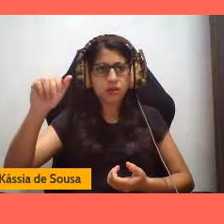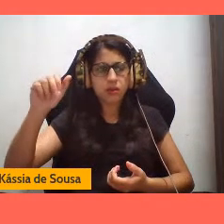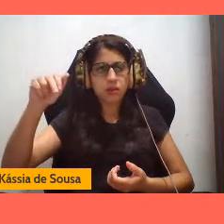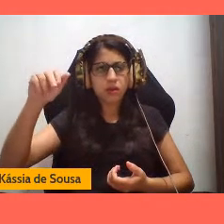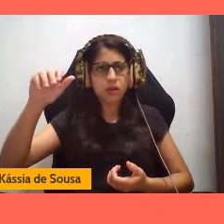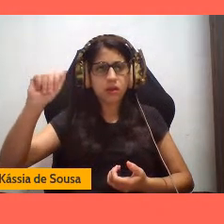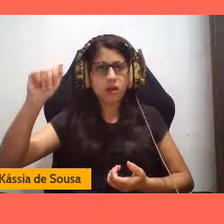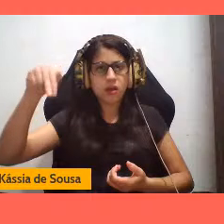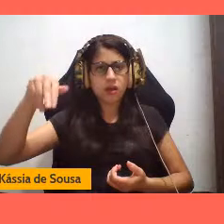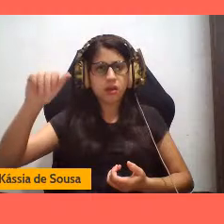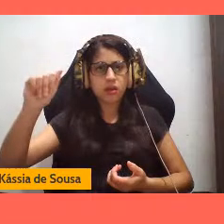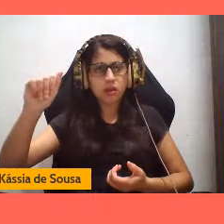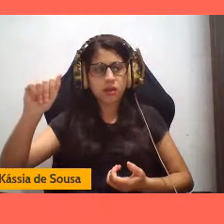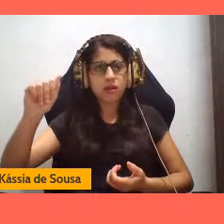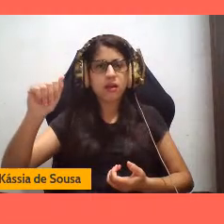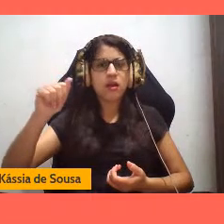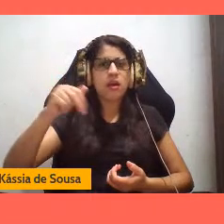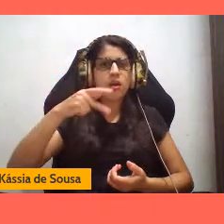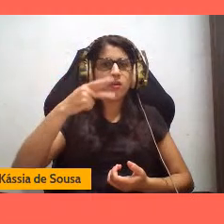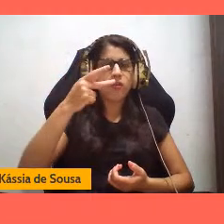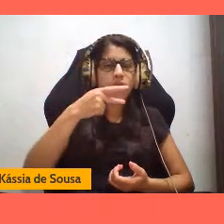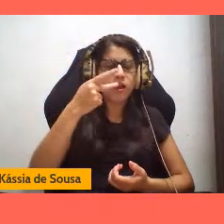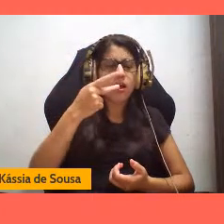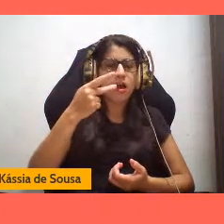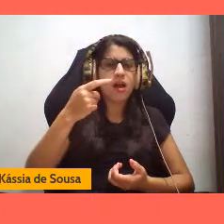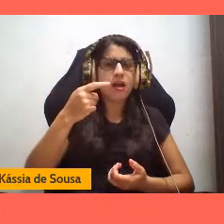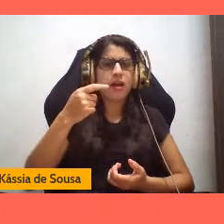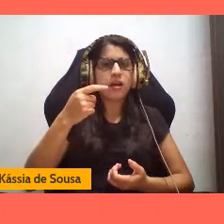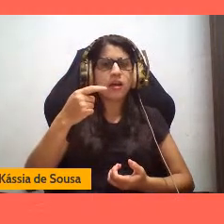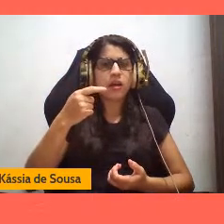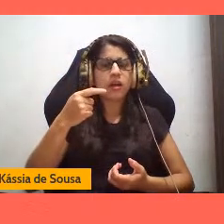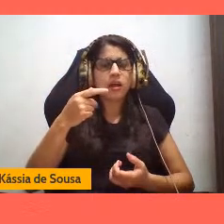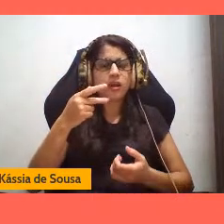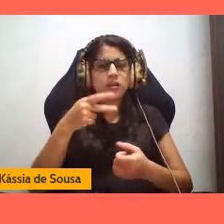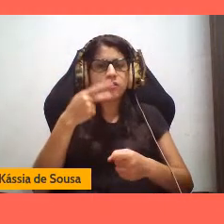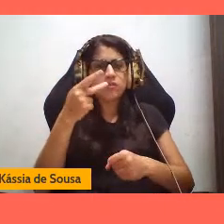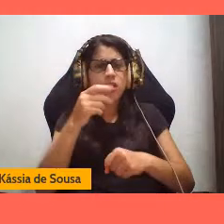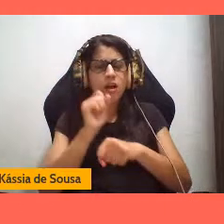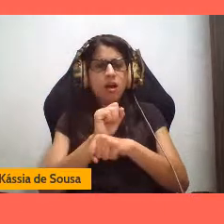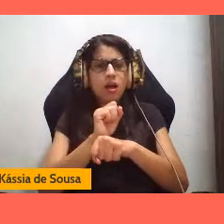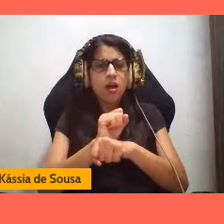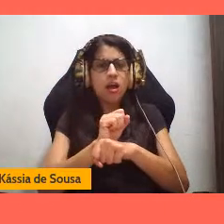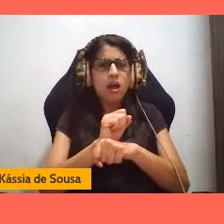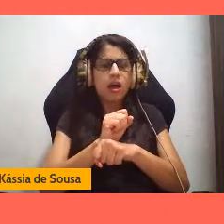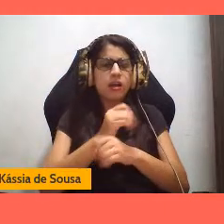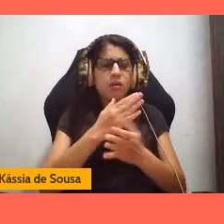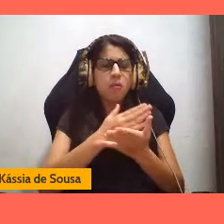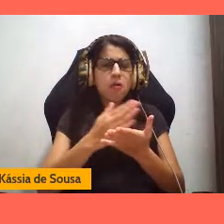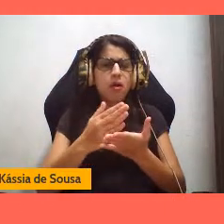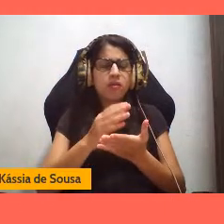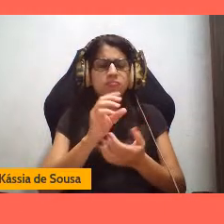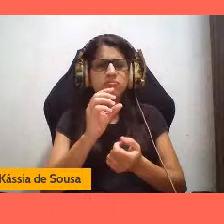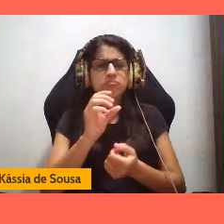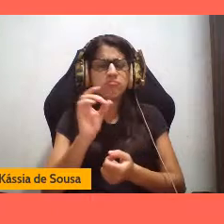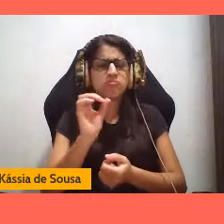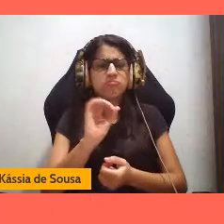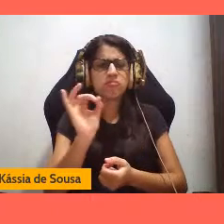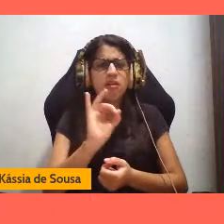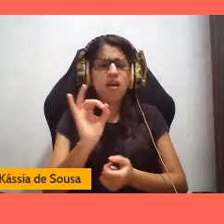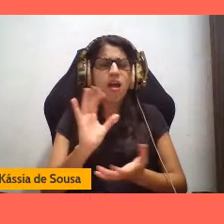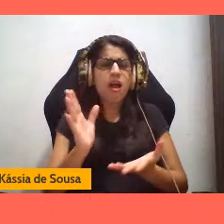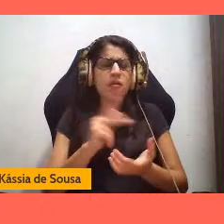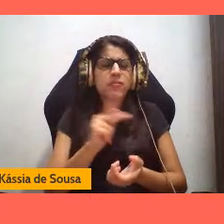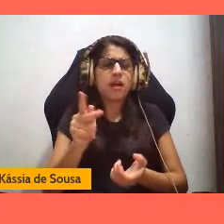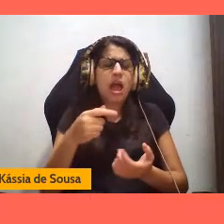Eu vou falar porque estão esperando. Começou os professores, não começou ainda nenhum professor. Eu vou